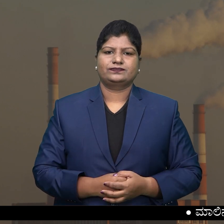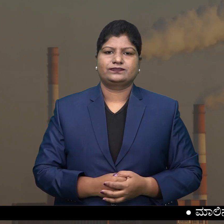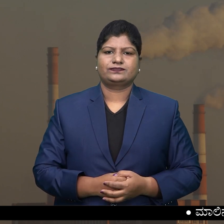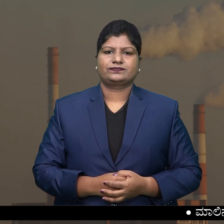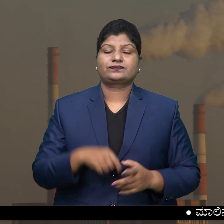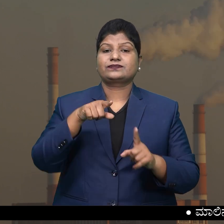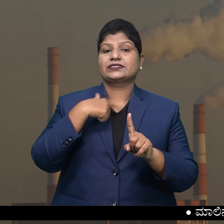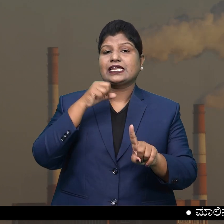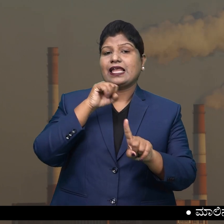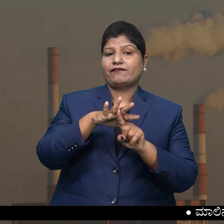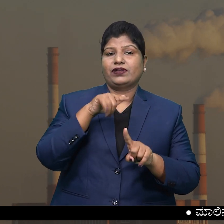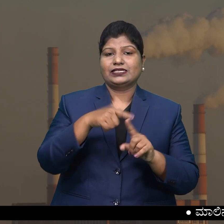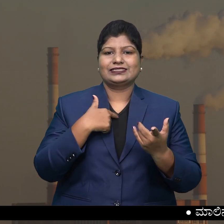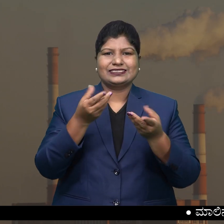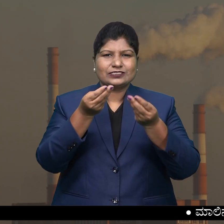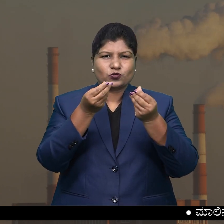ಮಾಲಿನ್ಯದ ಪರಿಣಾಮಗಳು,